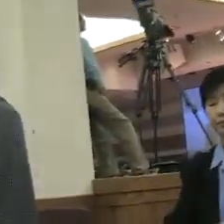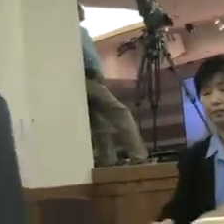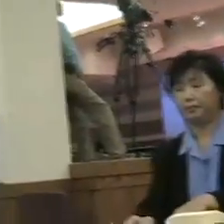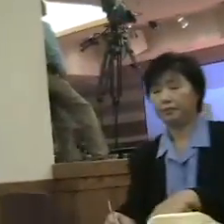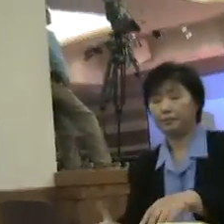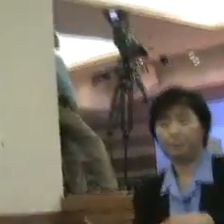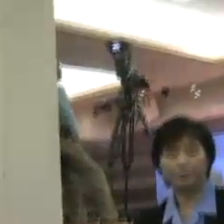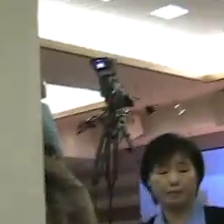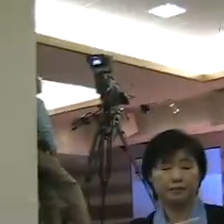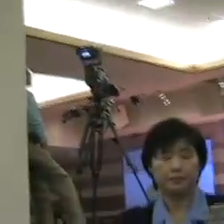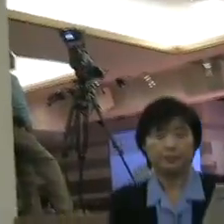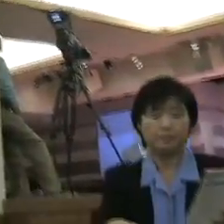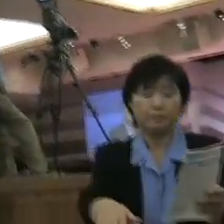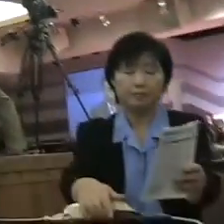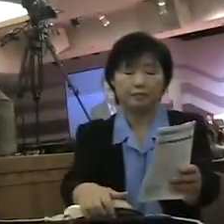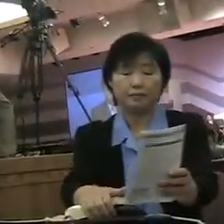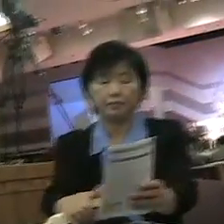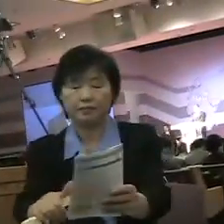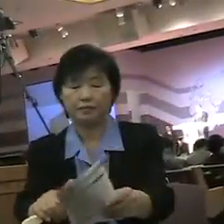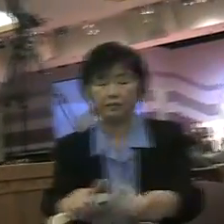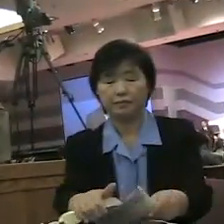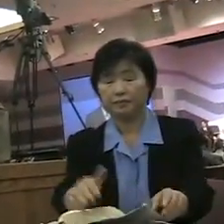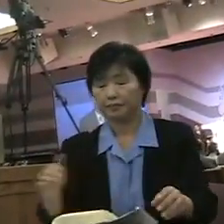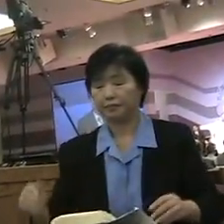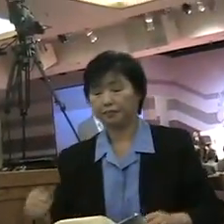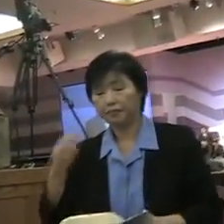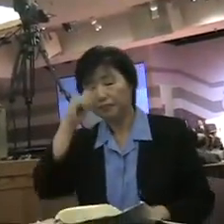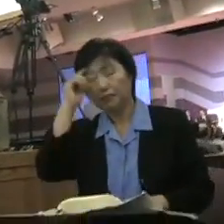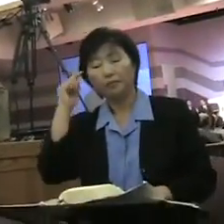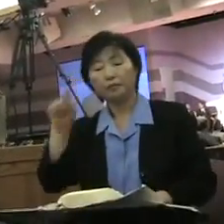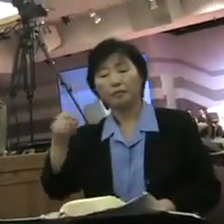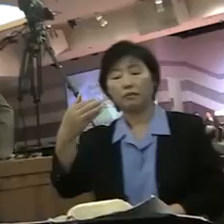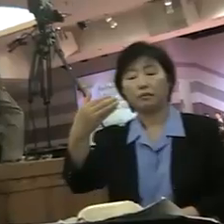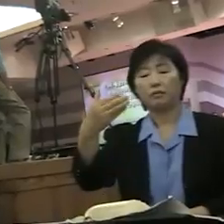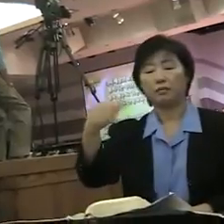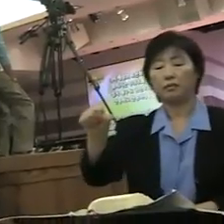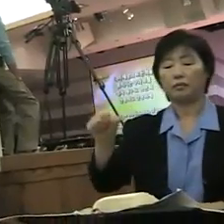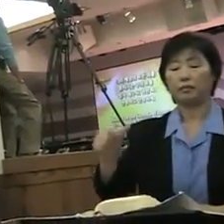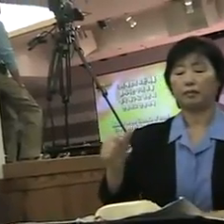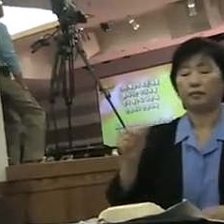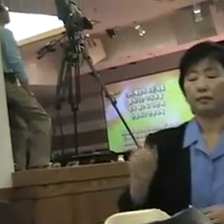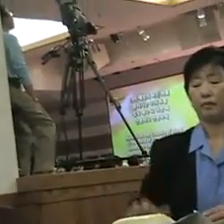밝히시는 주의 보혈 찬송가 195장을 함께 찬양하시겠습니다.